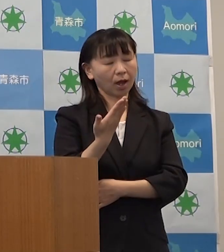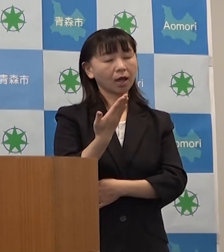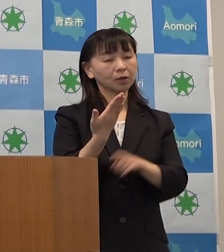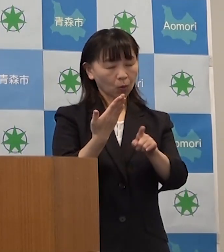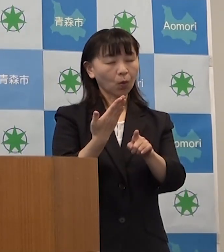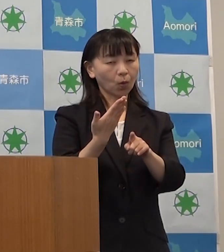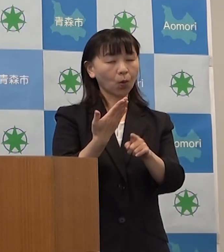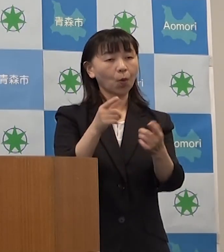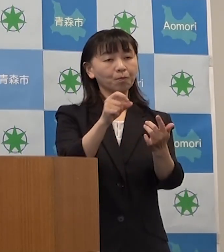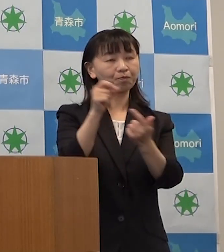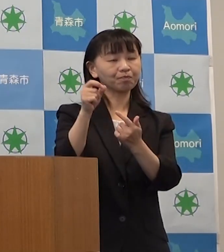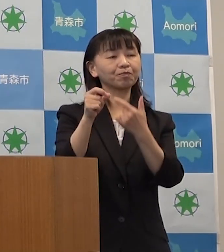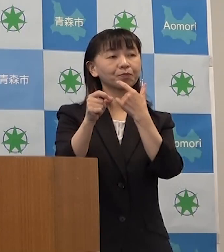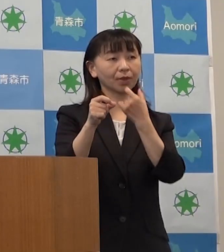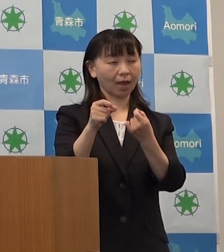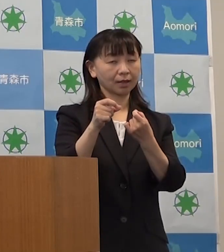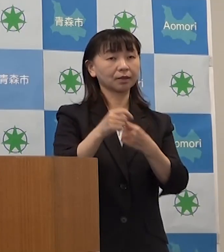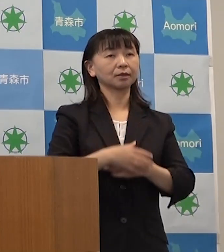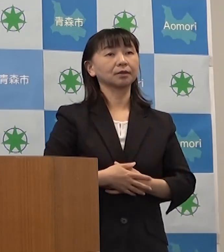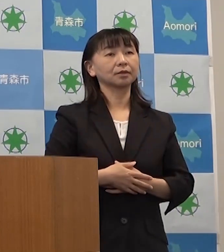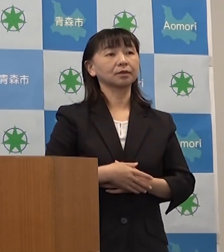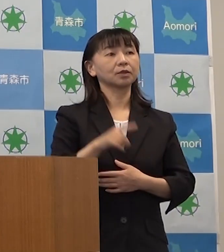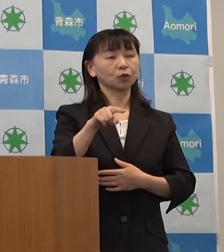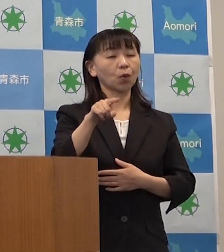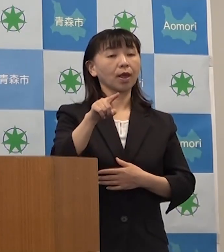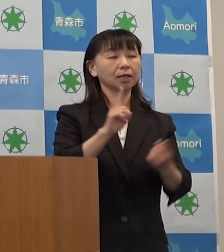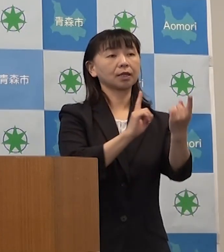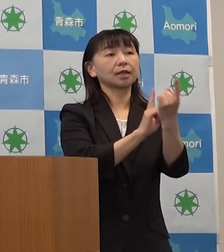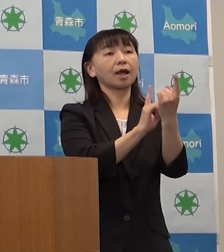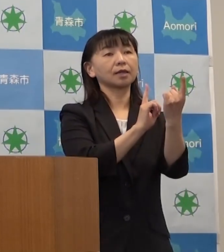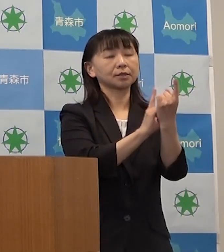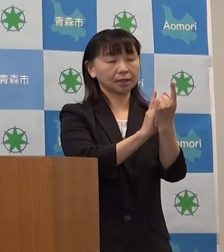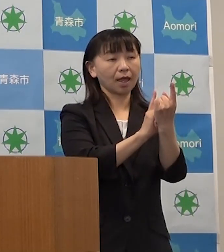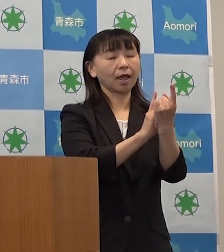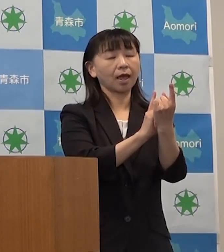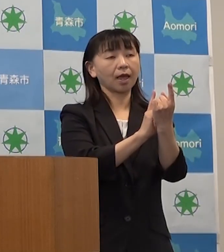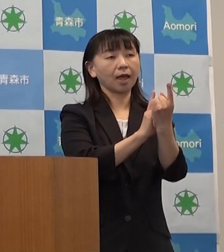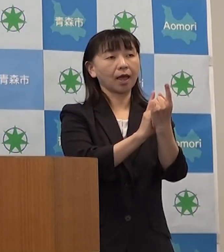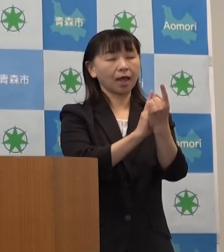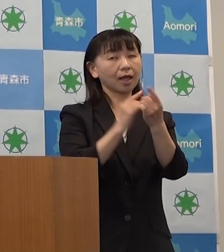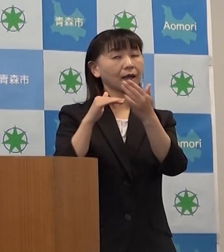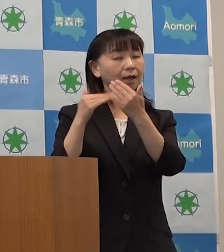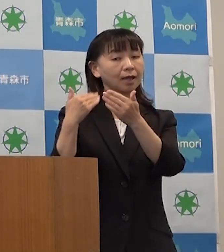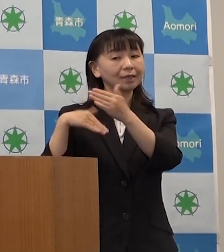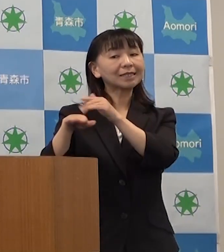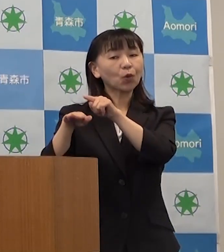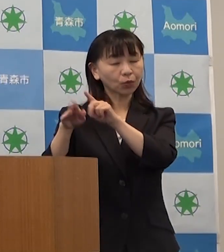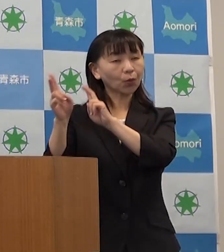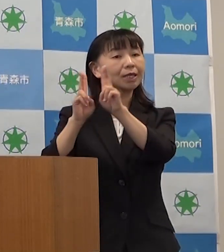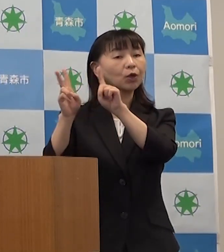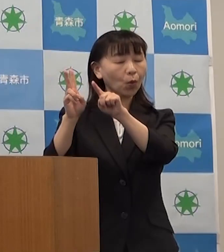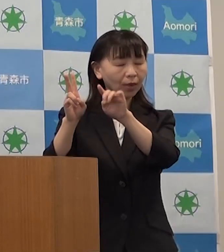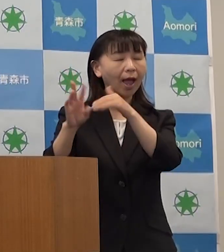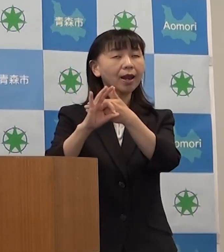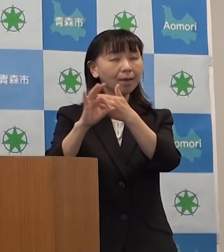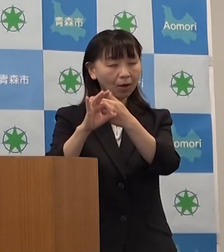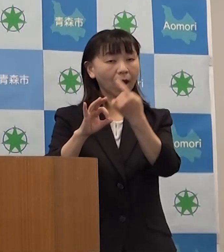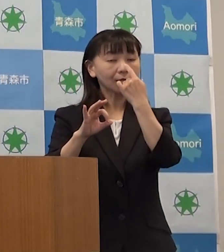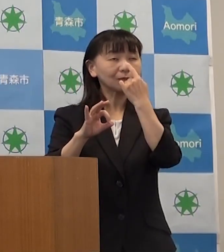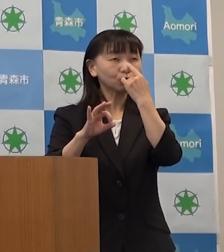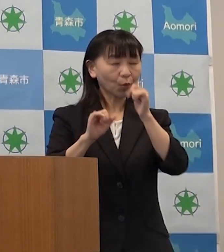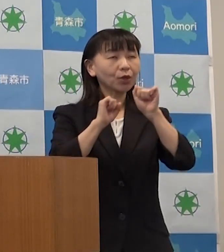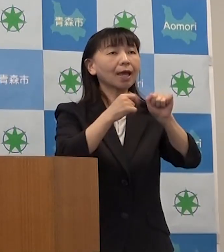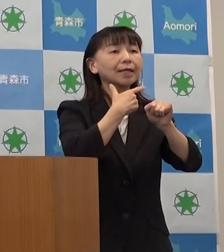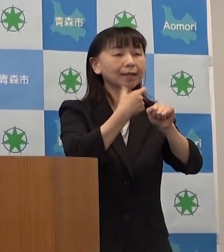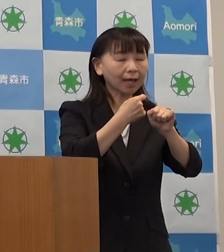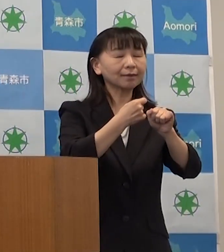見出していこうと。それがそこに対して既存の企業の方も、あ、そういうんだったら自分もやってみたいっていう